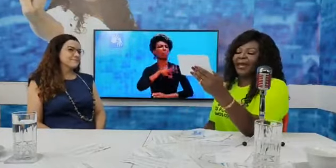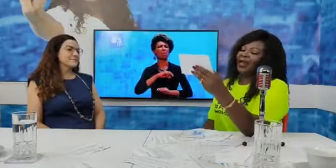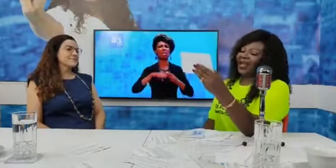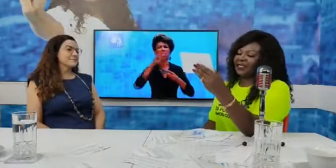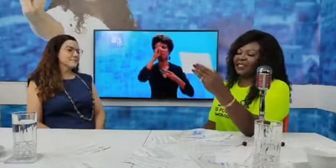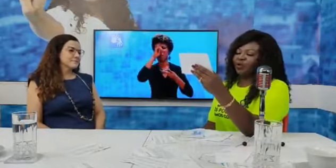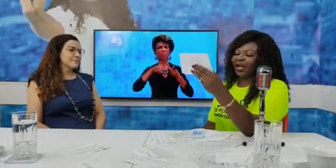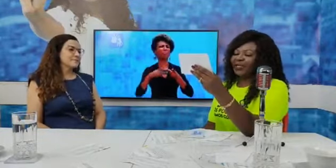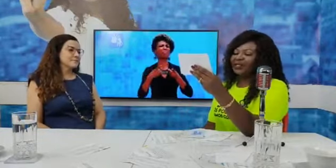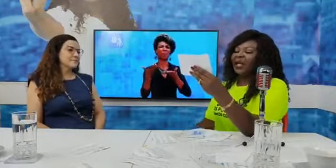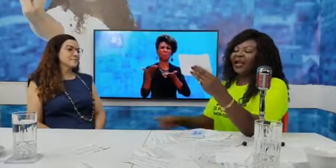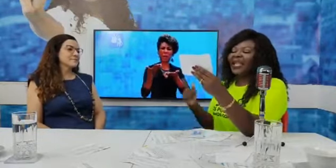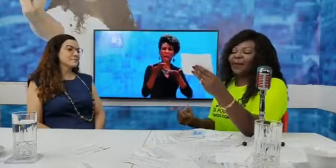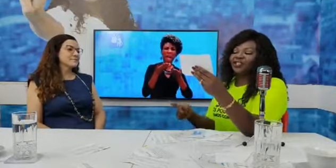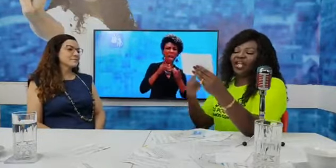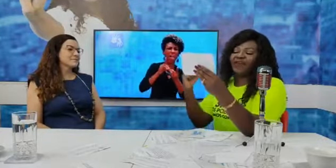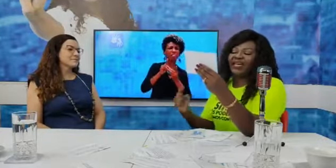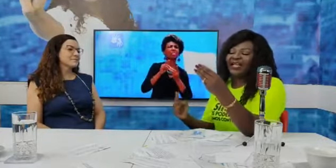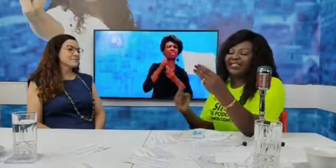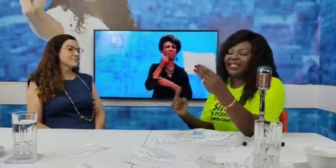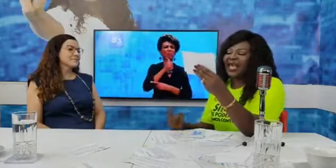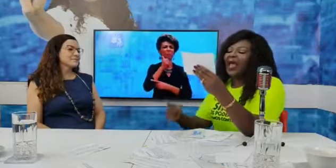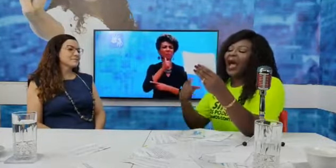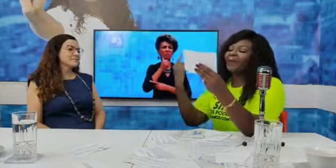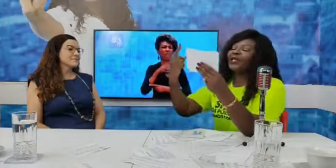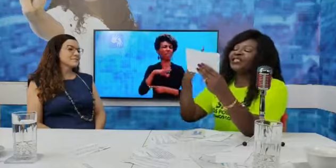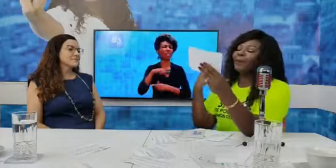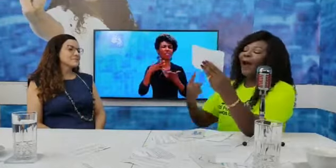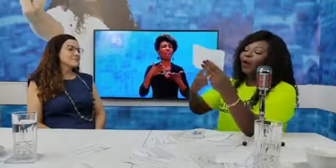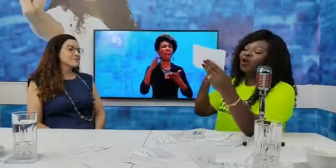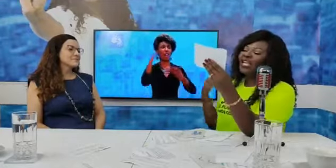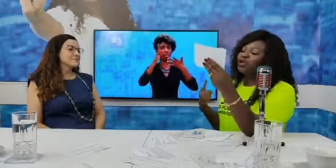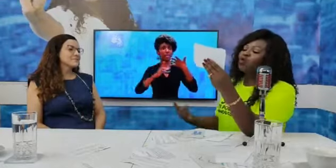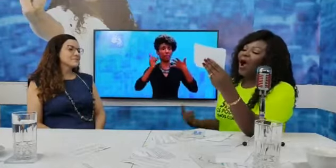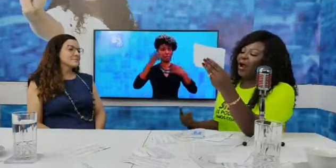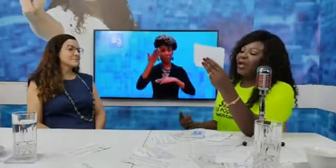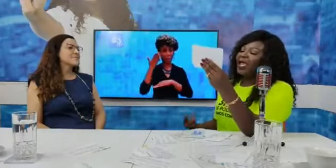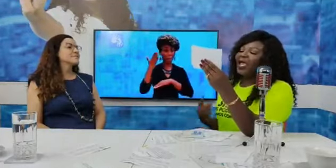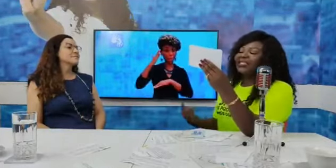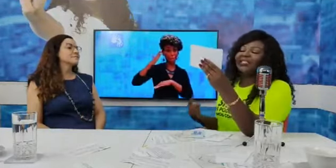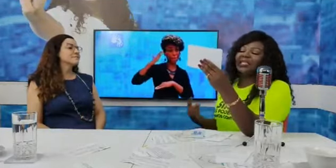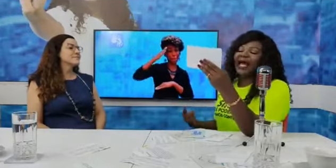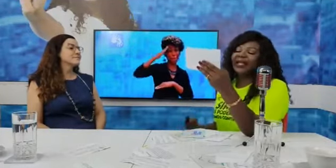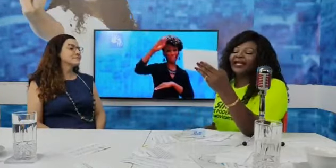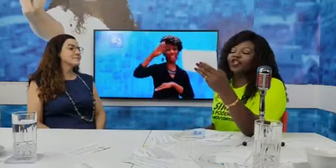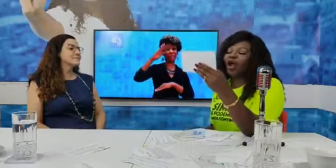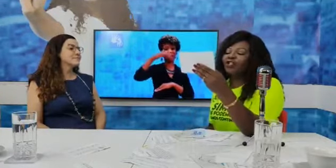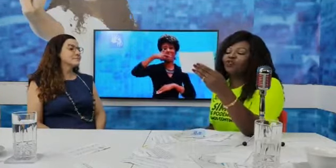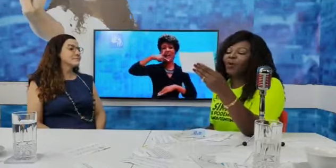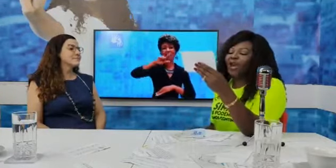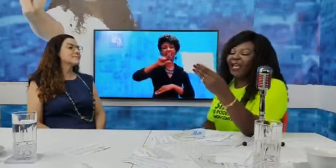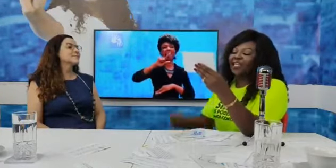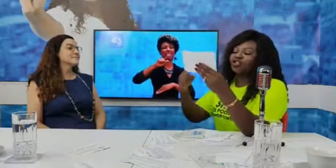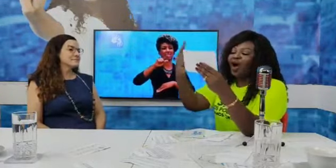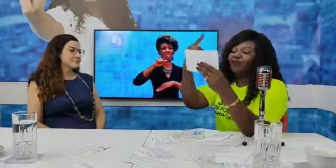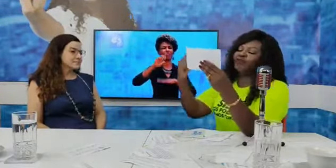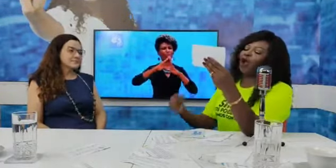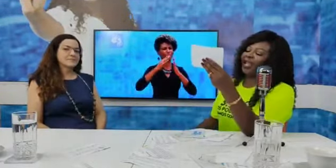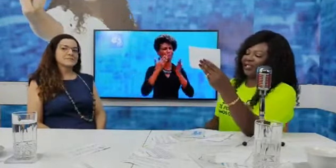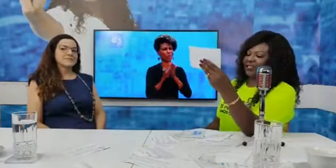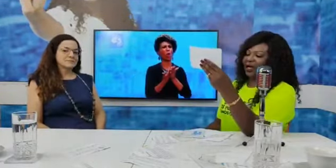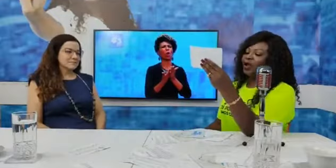receber essas mulheres. Libras deveria ser a principal língua ensinada na escola de uma mulher que